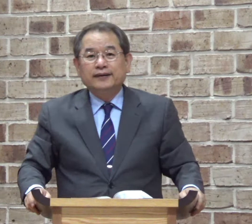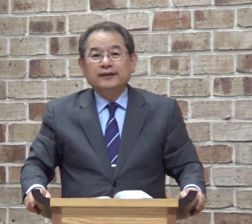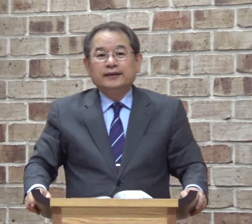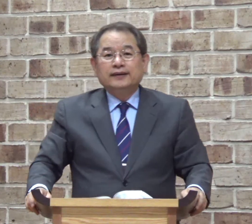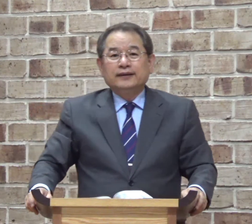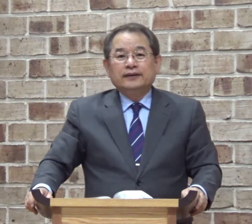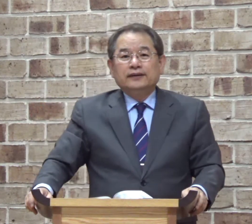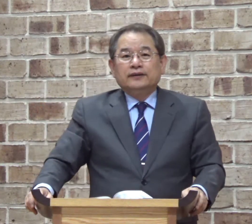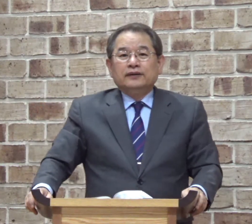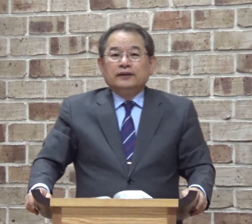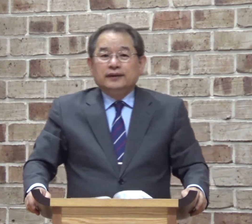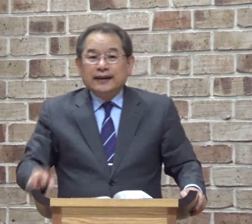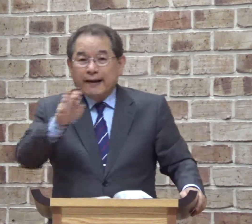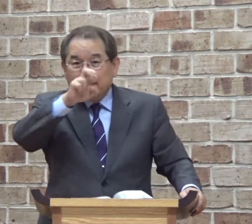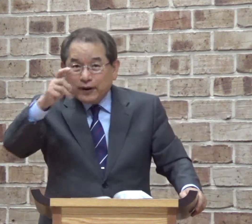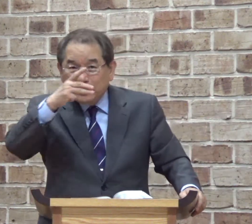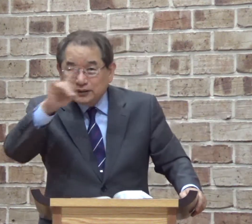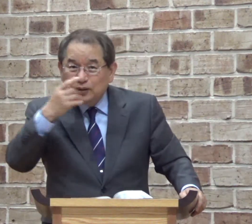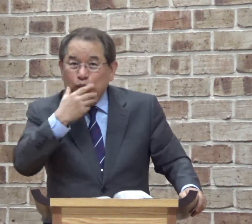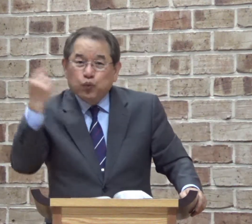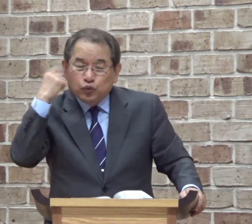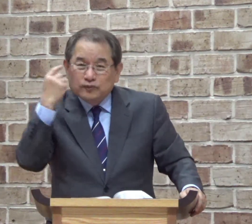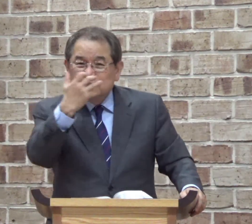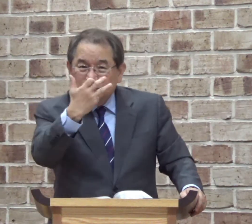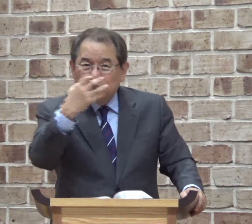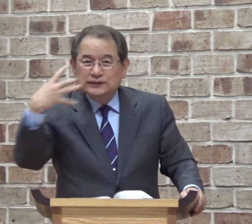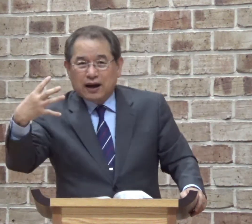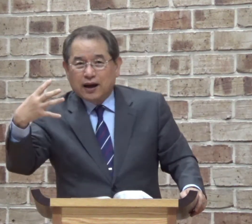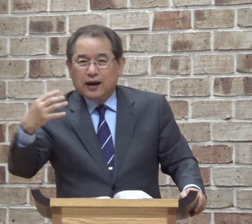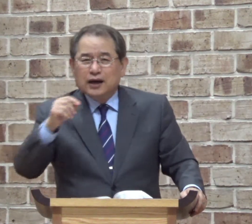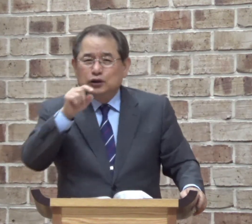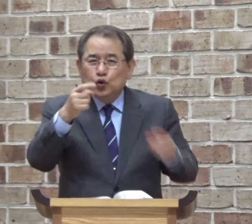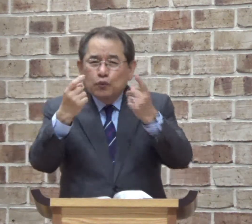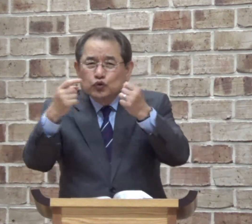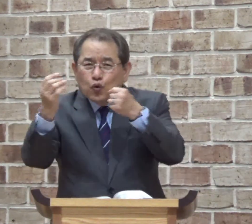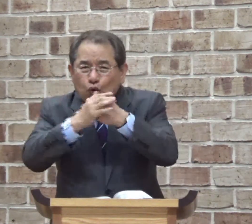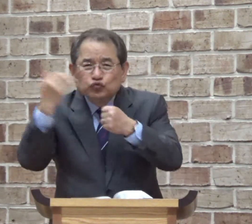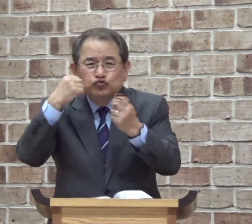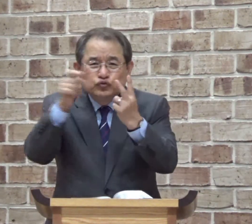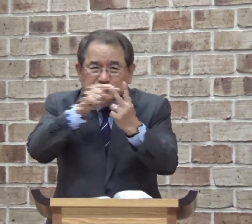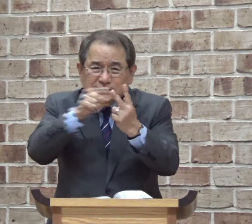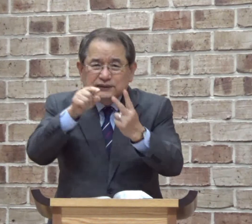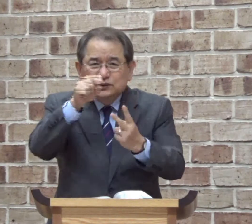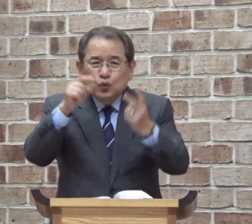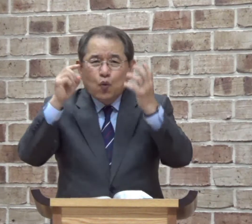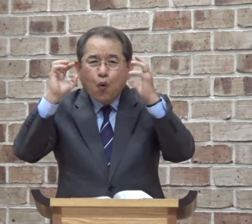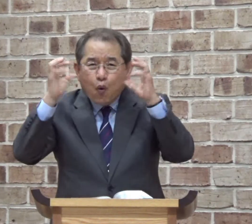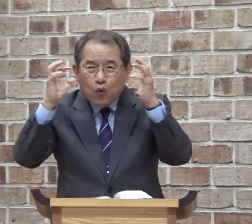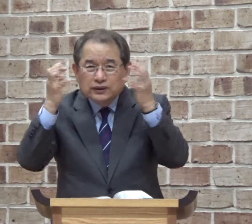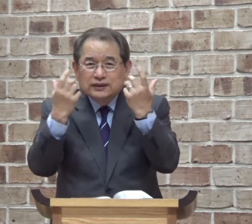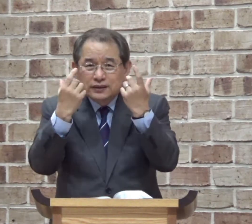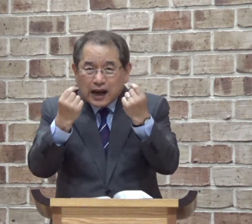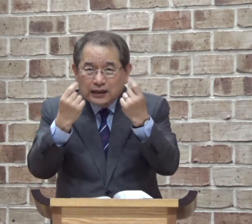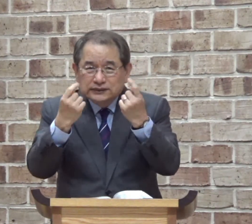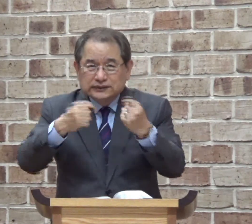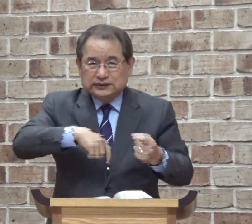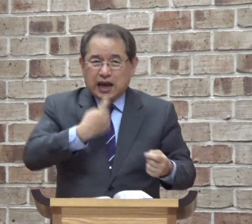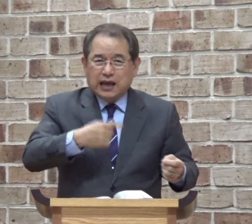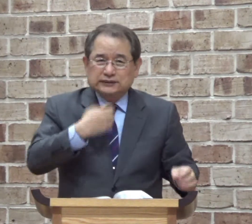마태복음 18장 4절 말씀입니다. 그러므로 누구든지 이 어린아이와 같이 자기를 낮추는 사람이 천국에서